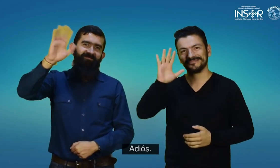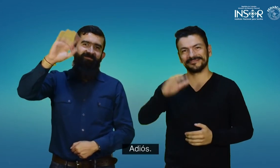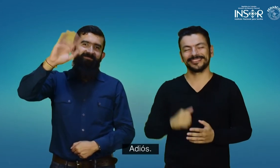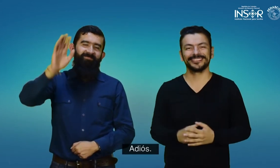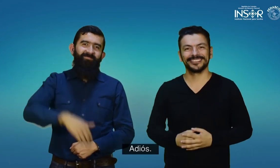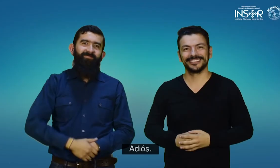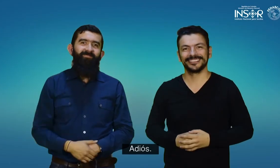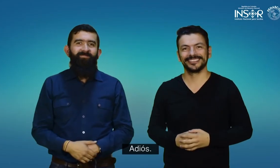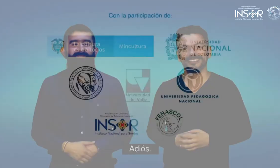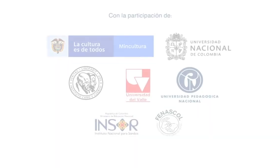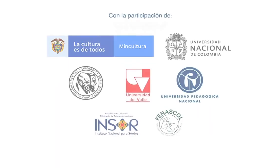Adiós. Adiós.